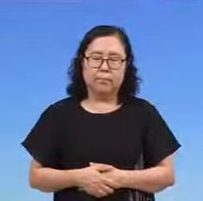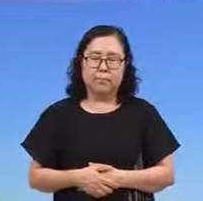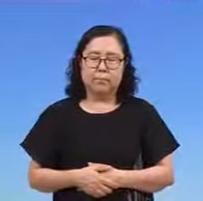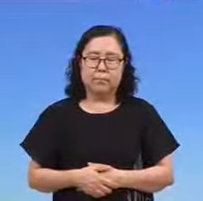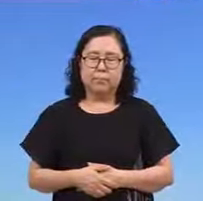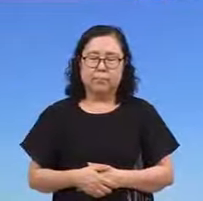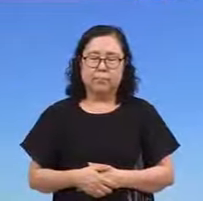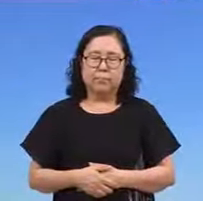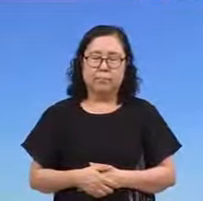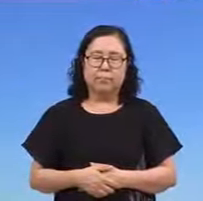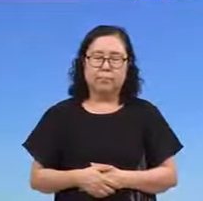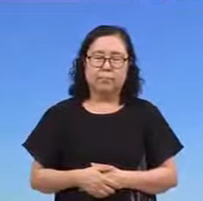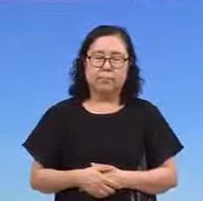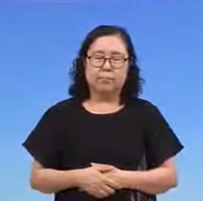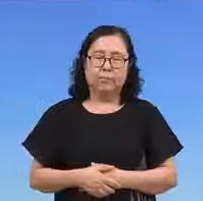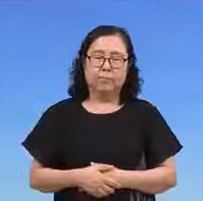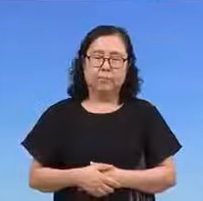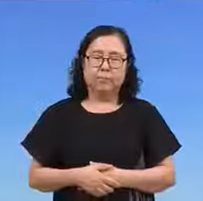원합니다.